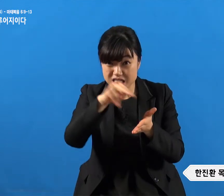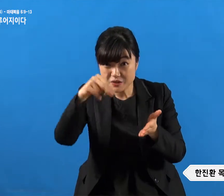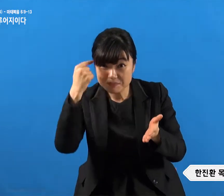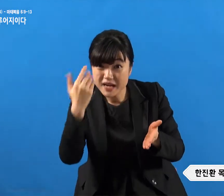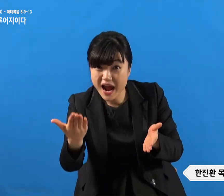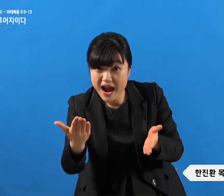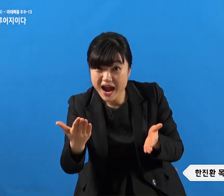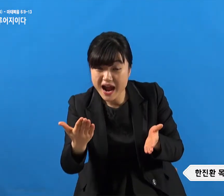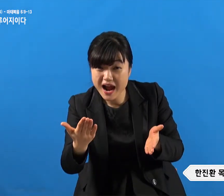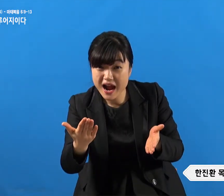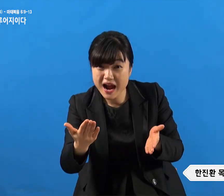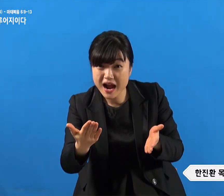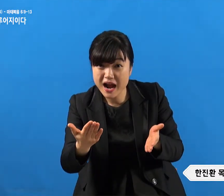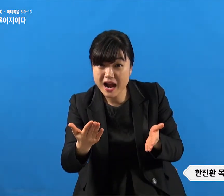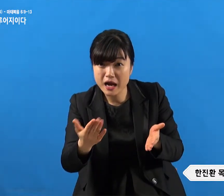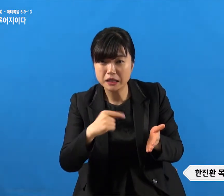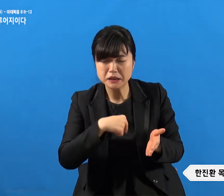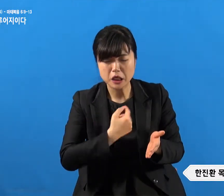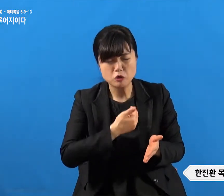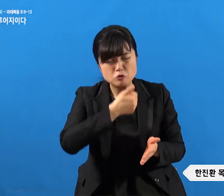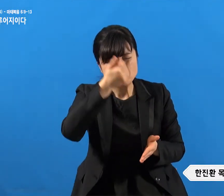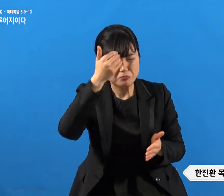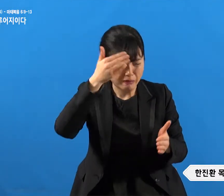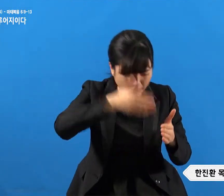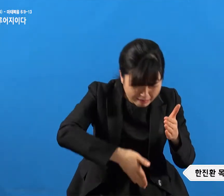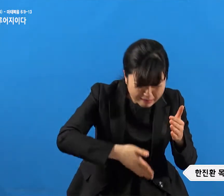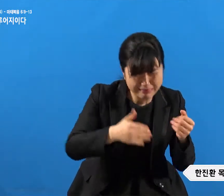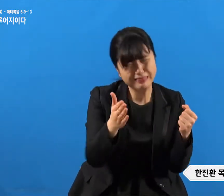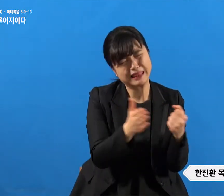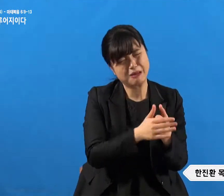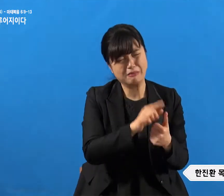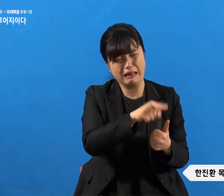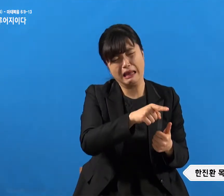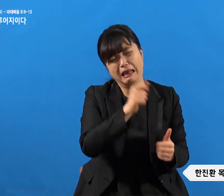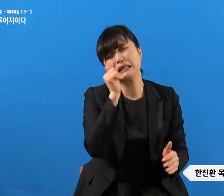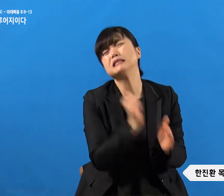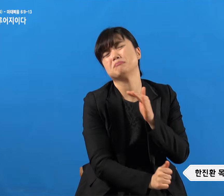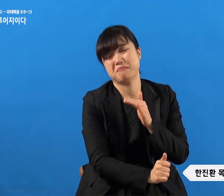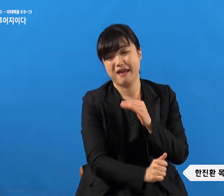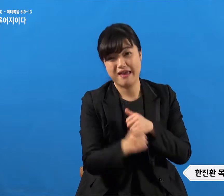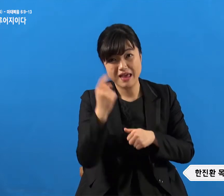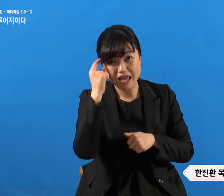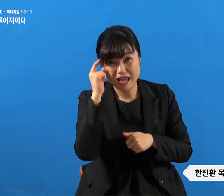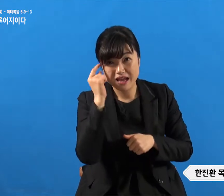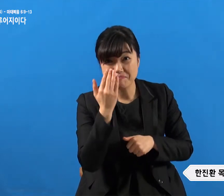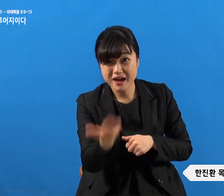것입니까? 자기 꿈을 이루지 못했으니까 길을 잃은 것입니까?